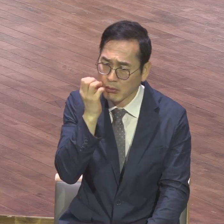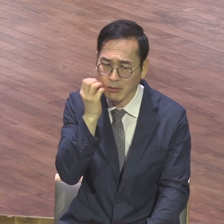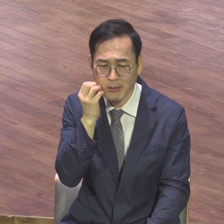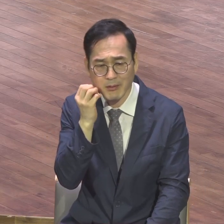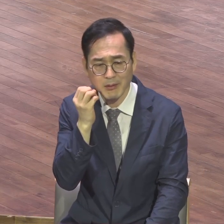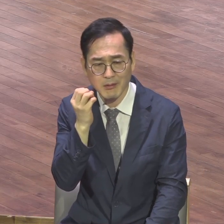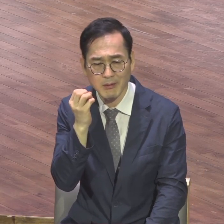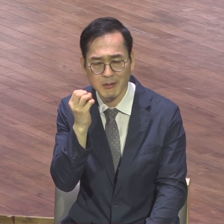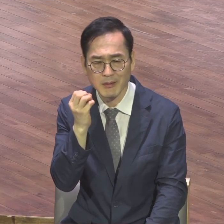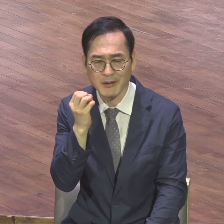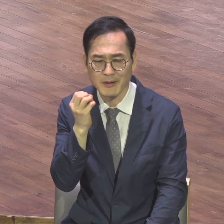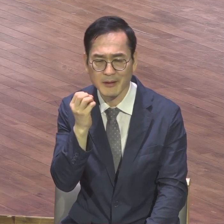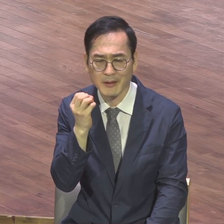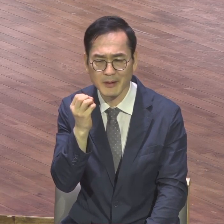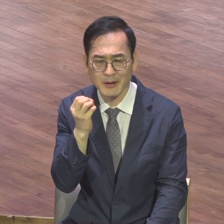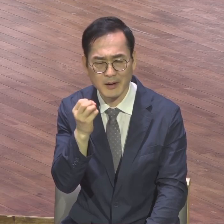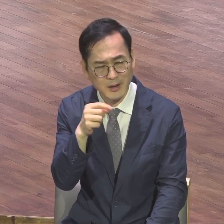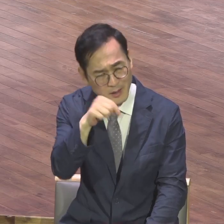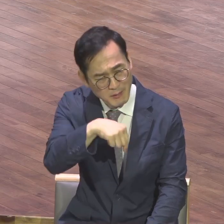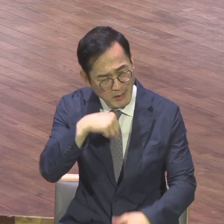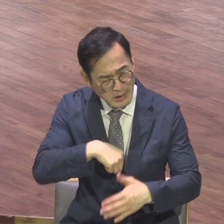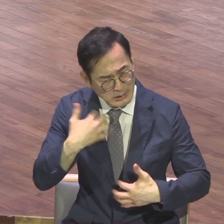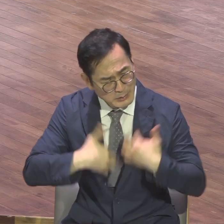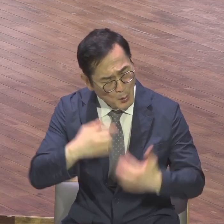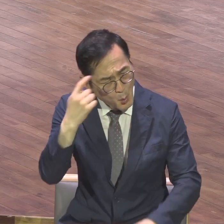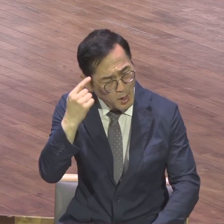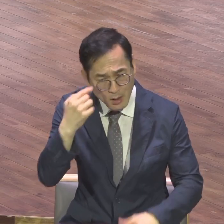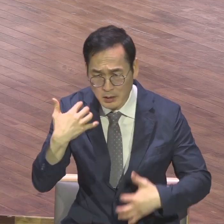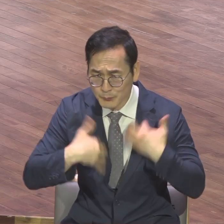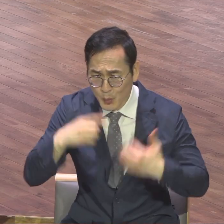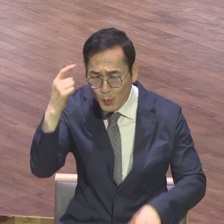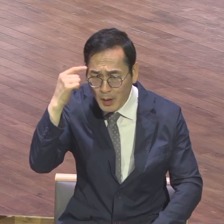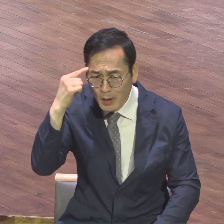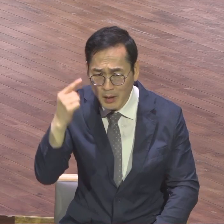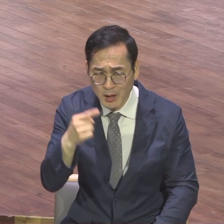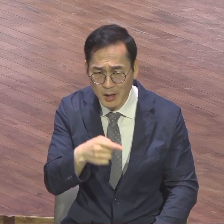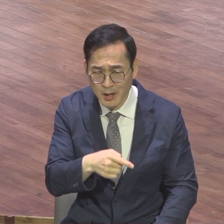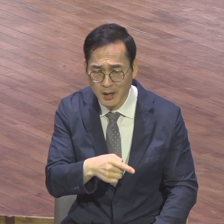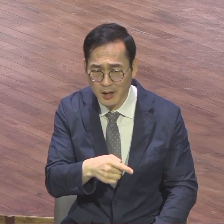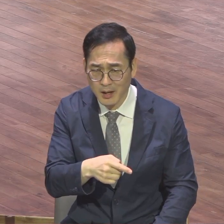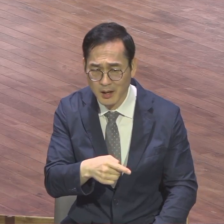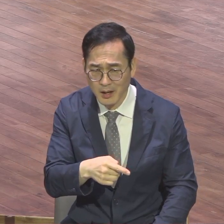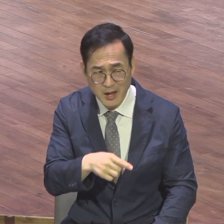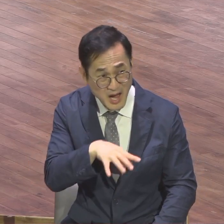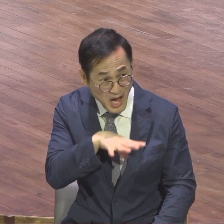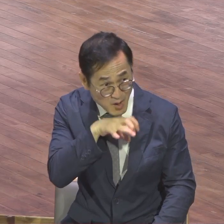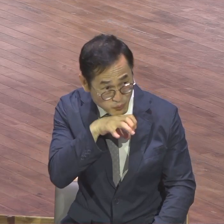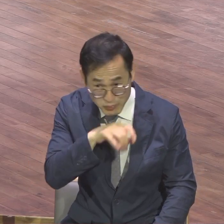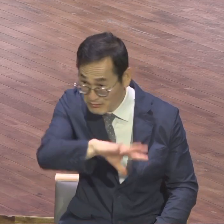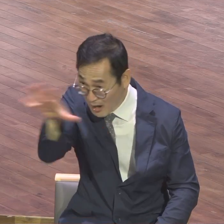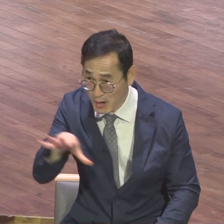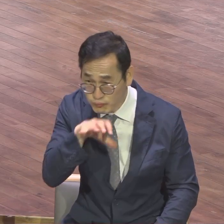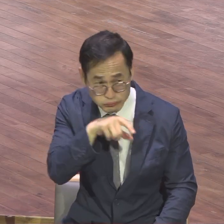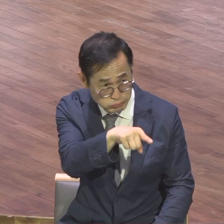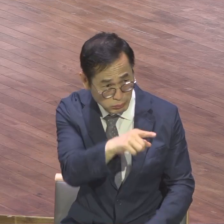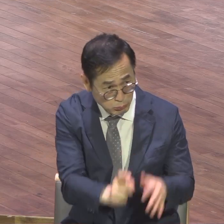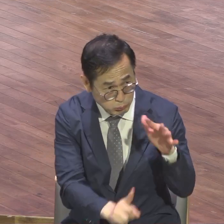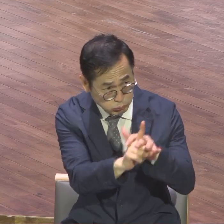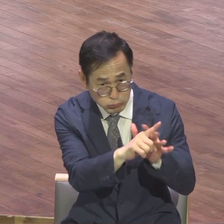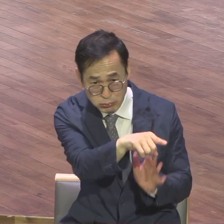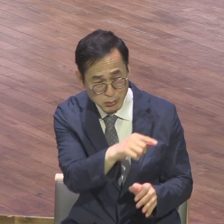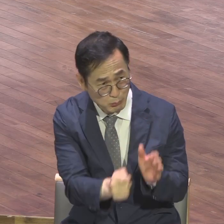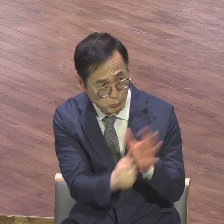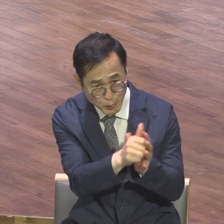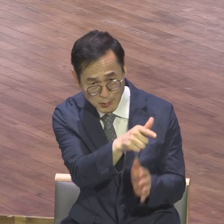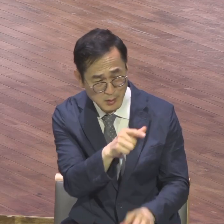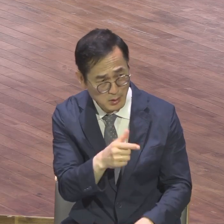도대체 저들은 무엇이기 때문에 저런 상황 속에서도 찬송하고 기도하고 기뻐할 수 있을까 도대체 이해가 안